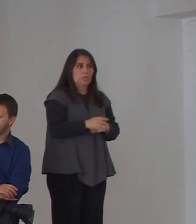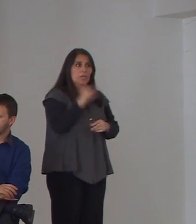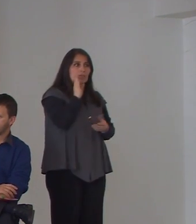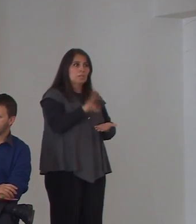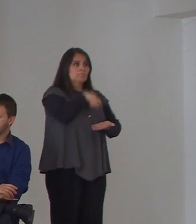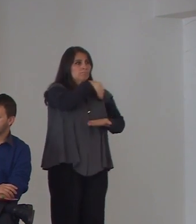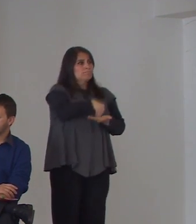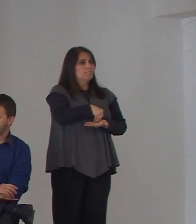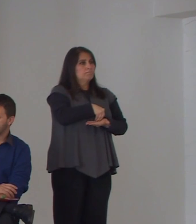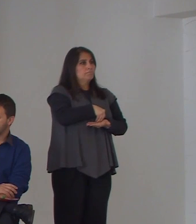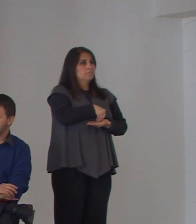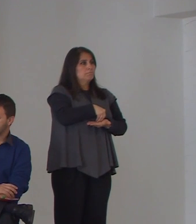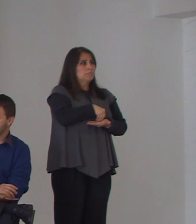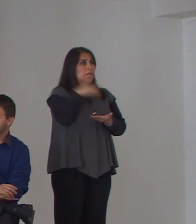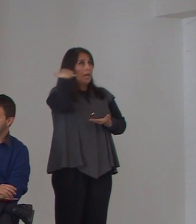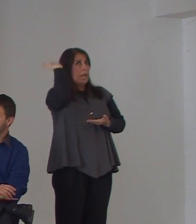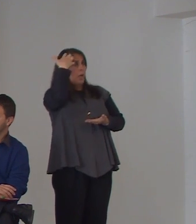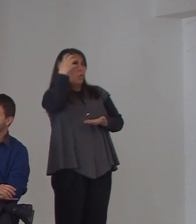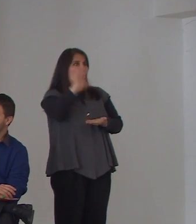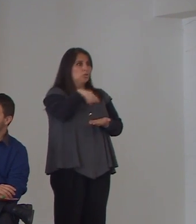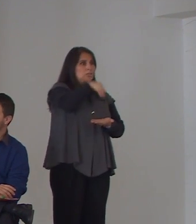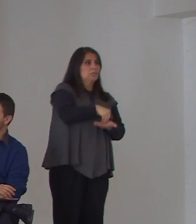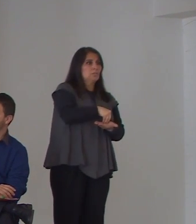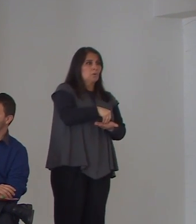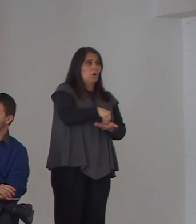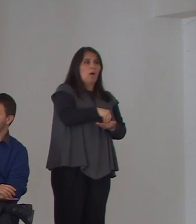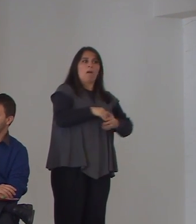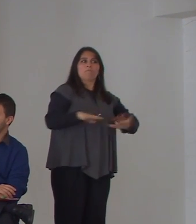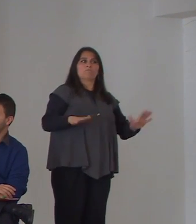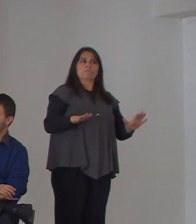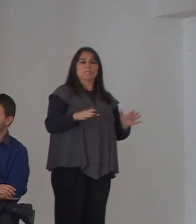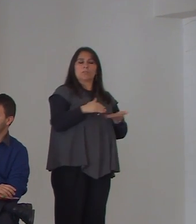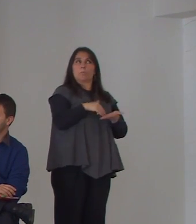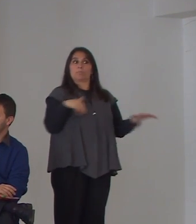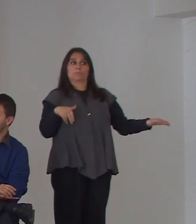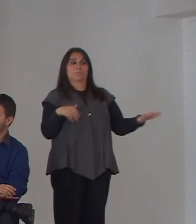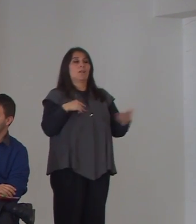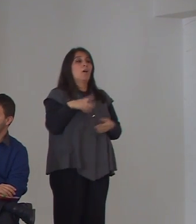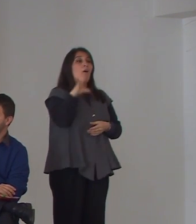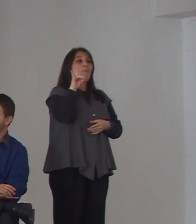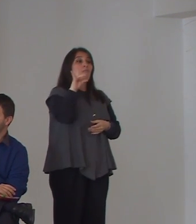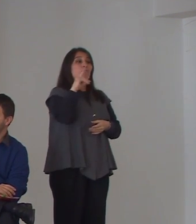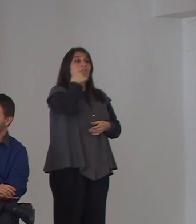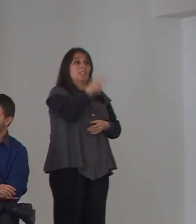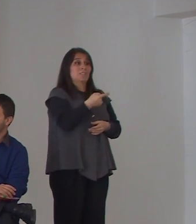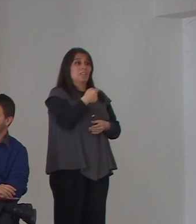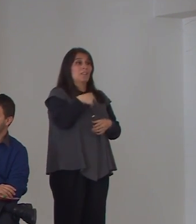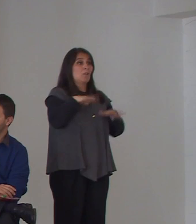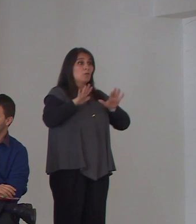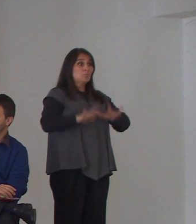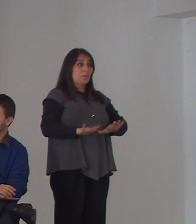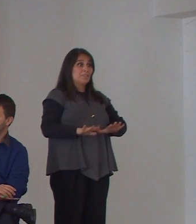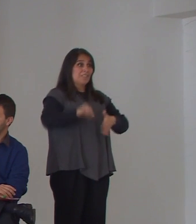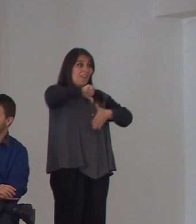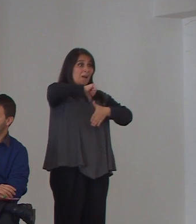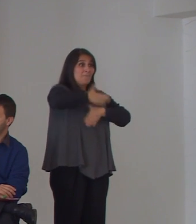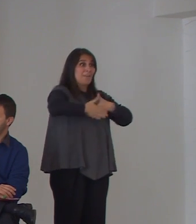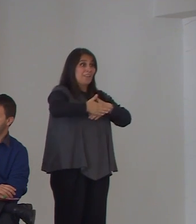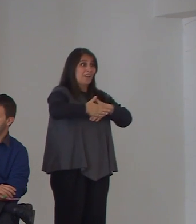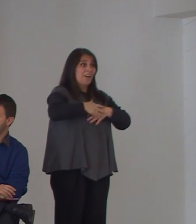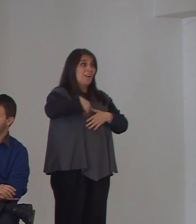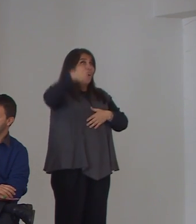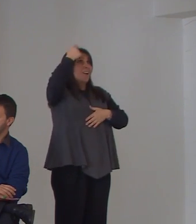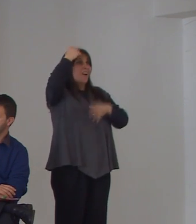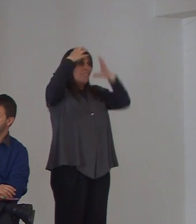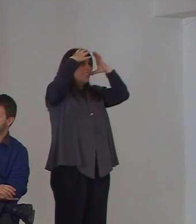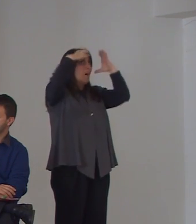sí, claro, el eurocentrismo, sí. Dicen los bolivianos, pues tenemos los pies en América, pero la cabeza en Europa. Entonces nos toca volver